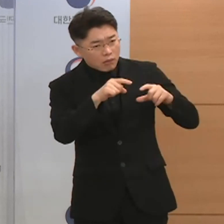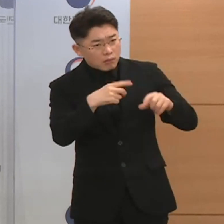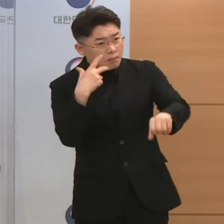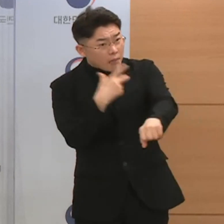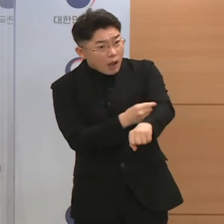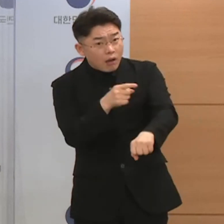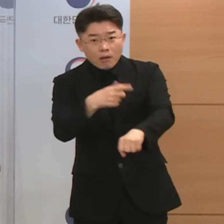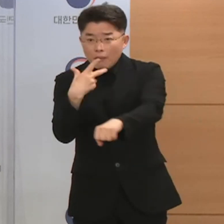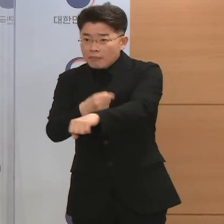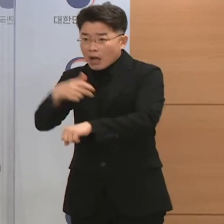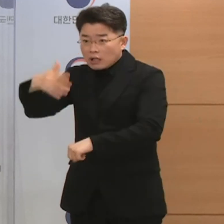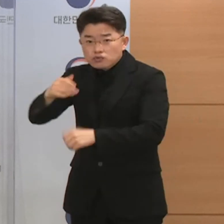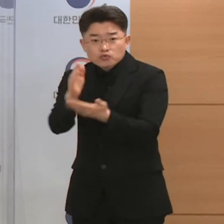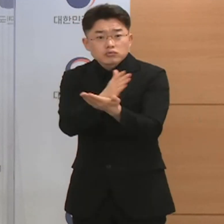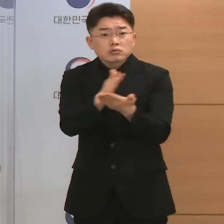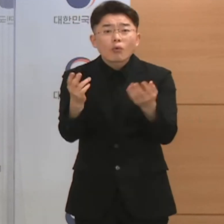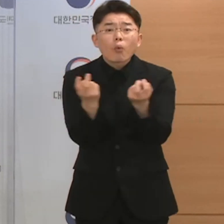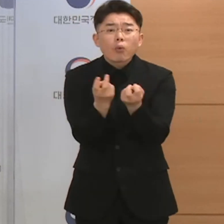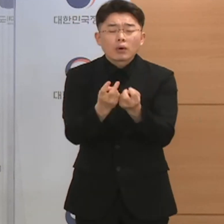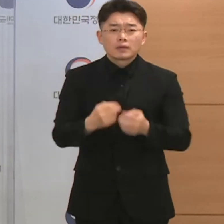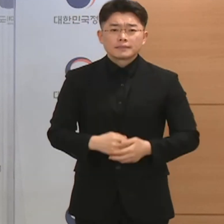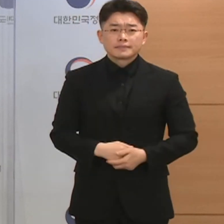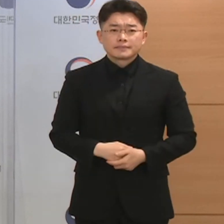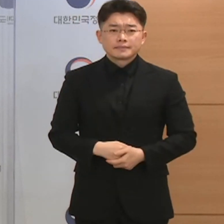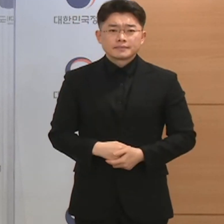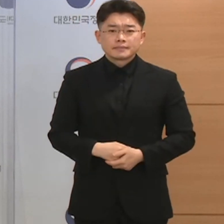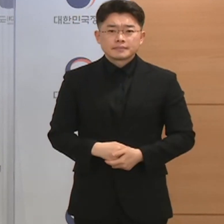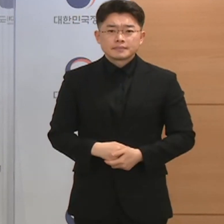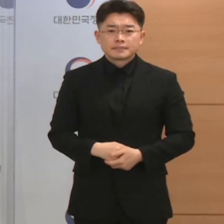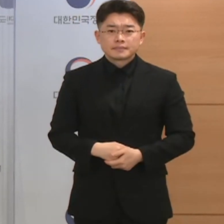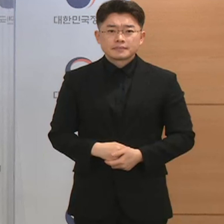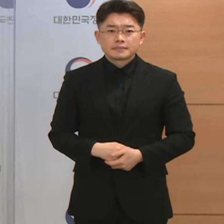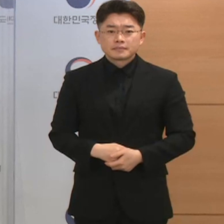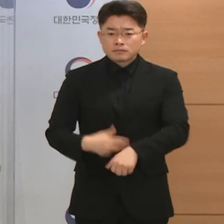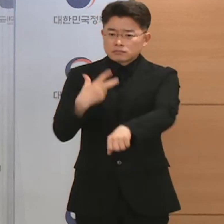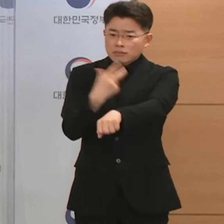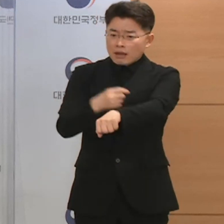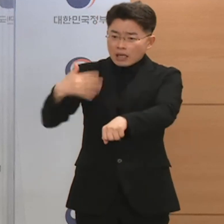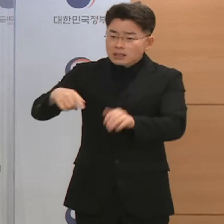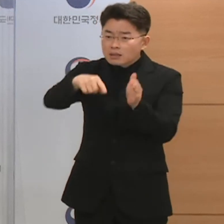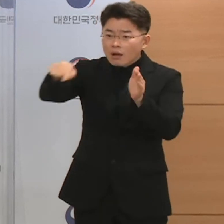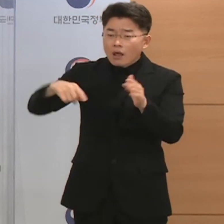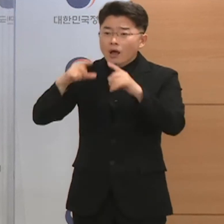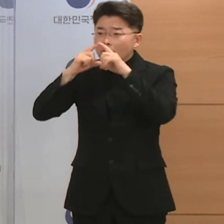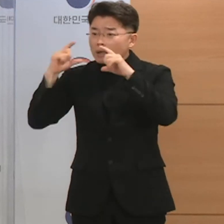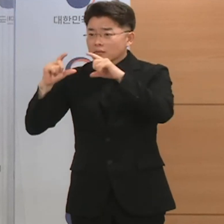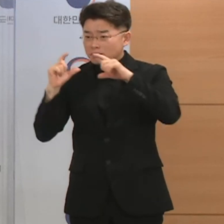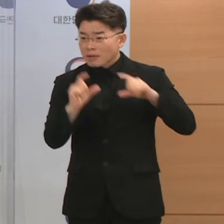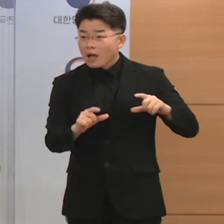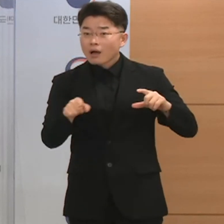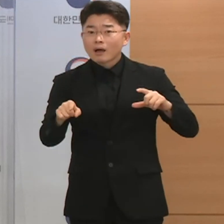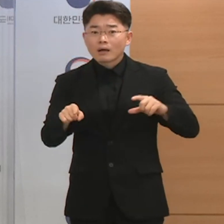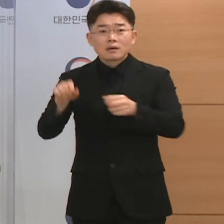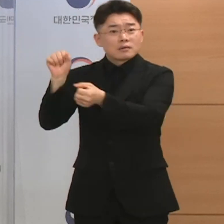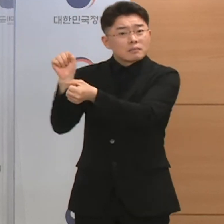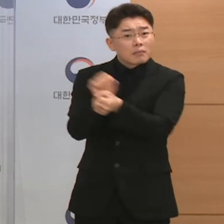수 있을지 궁금합니다. 미접종자의 마스크 미착용으로 감염 확산